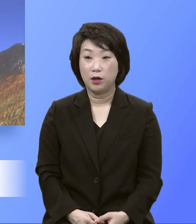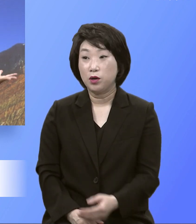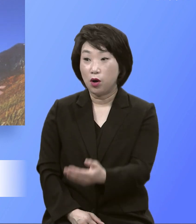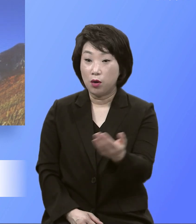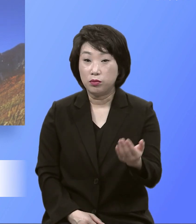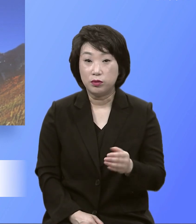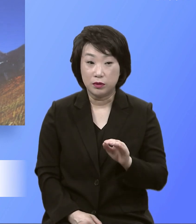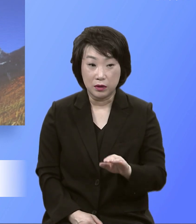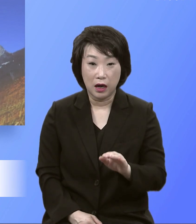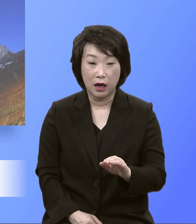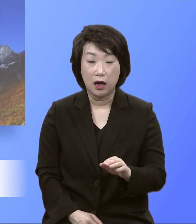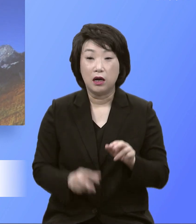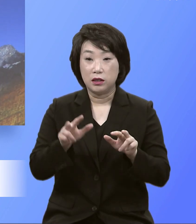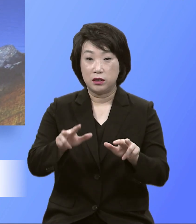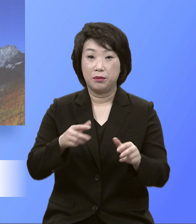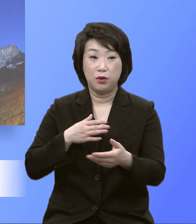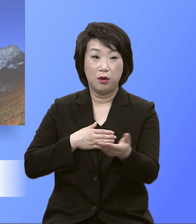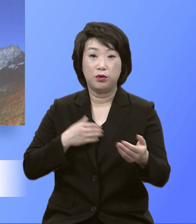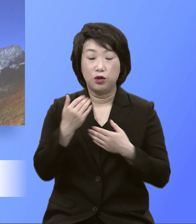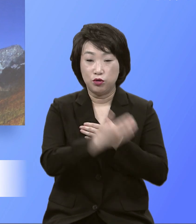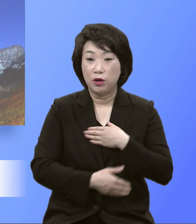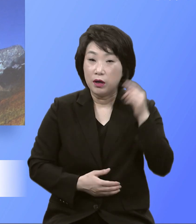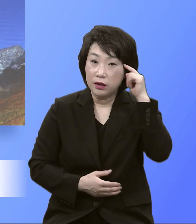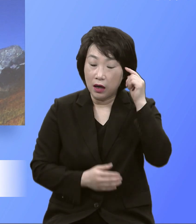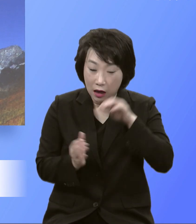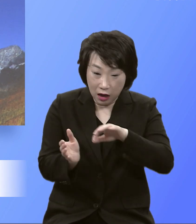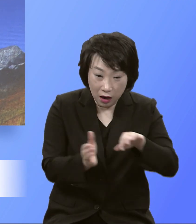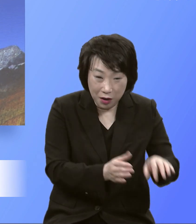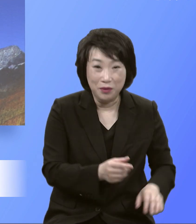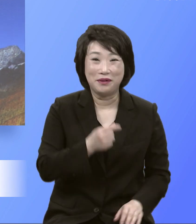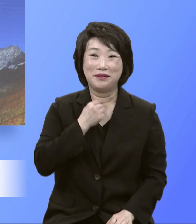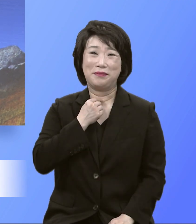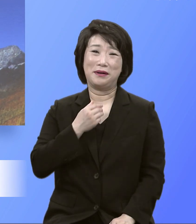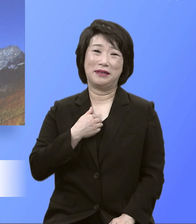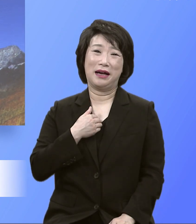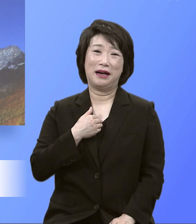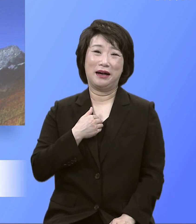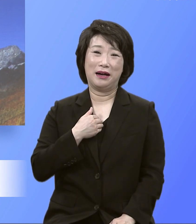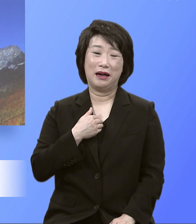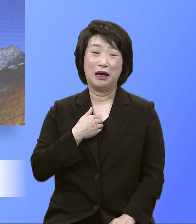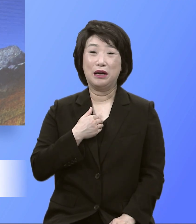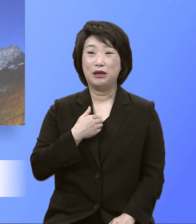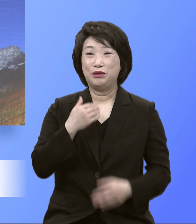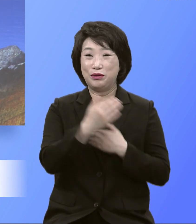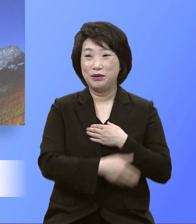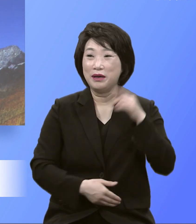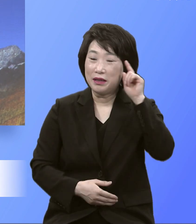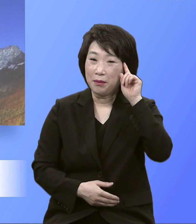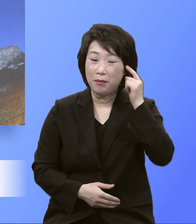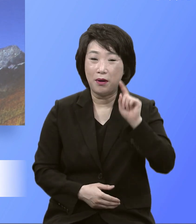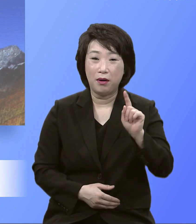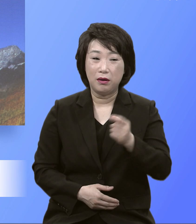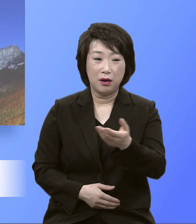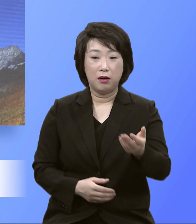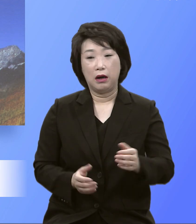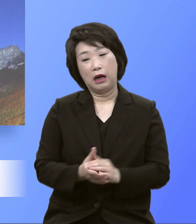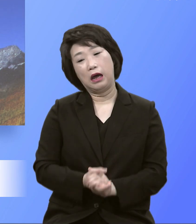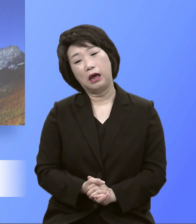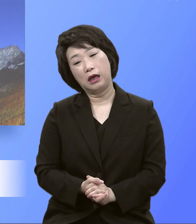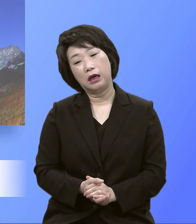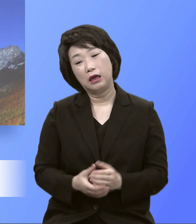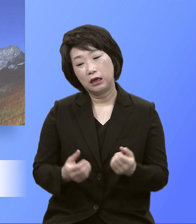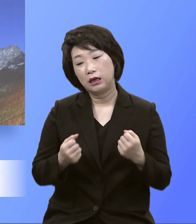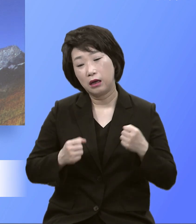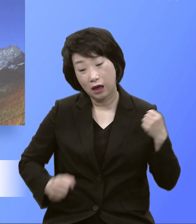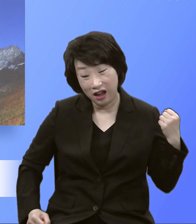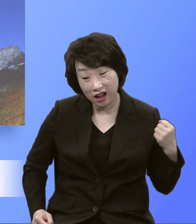이게 그러잖아요. 지금도 육신 생각을 제거해 보려고. 육신은 그러잖아요. 야, 너 기력